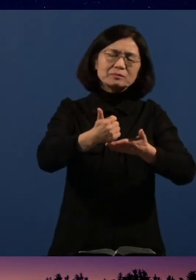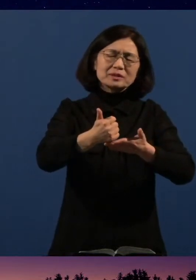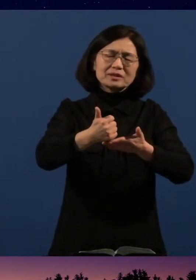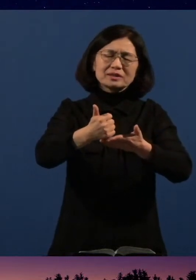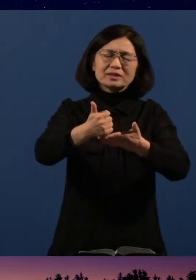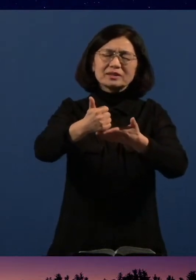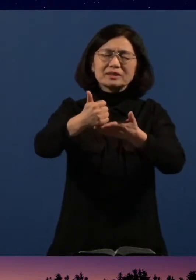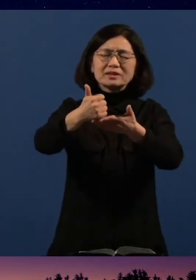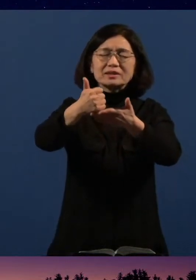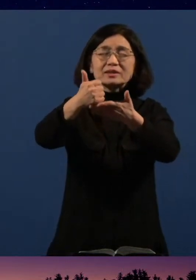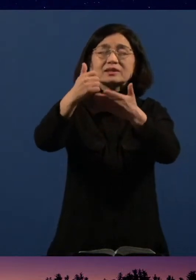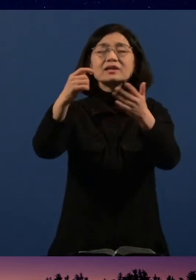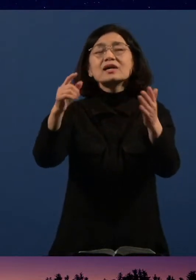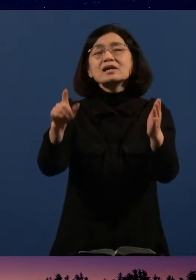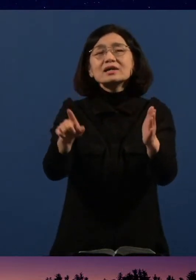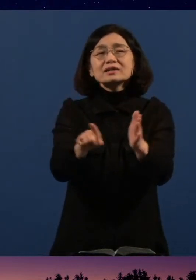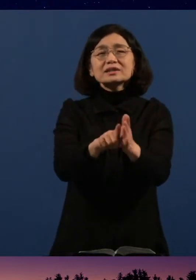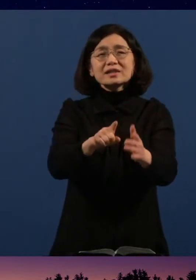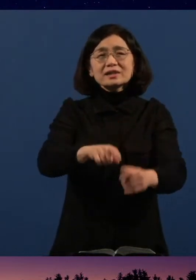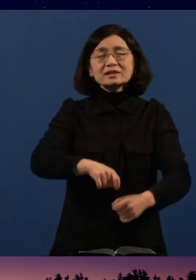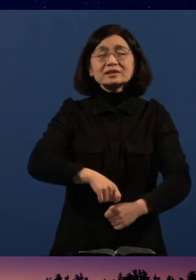하나님은